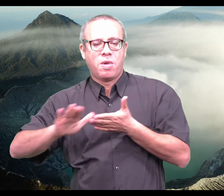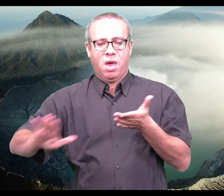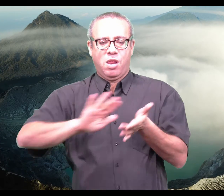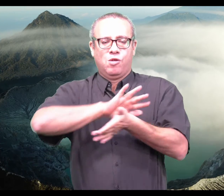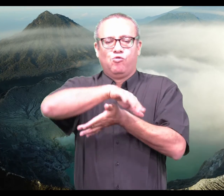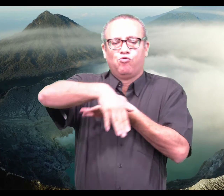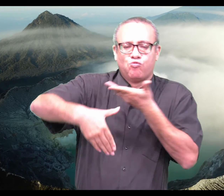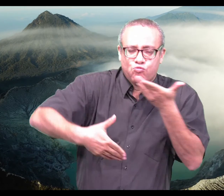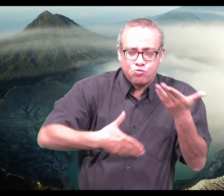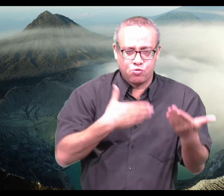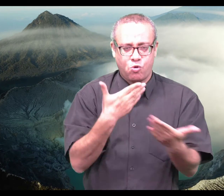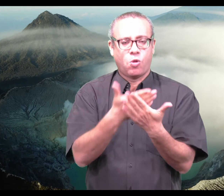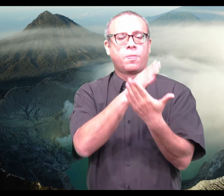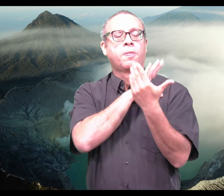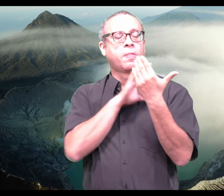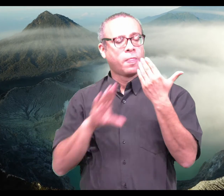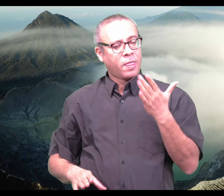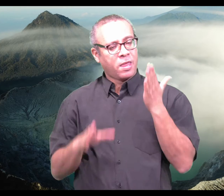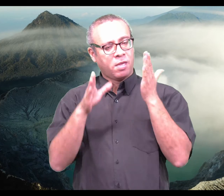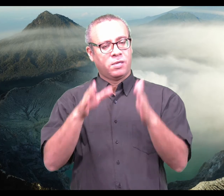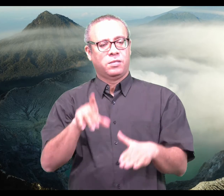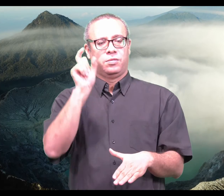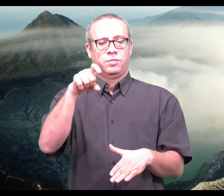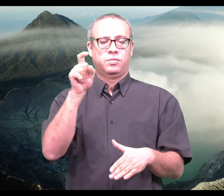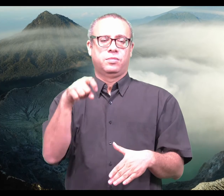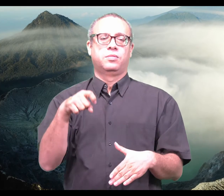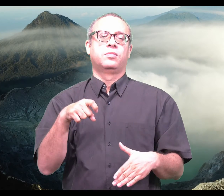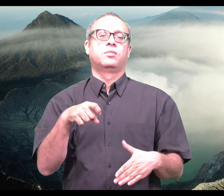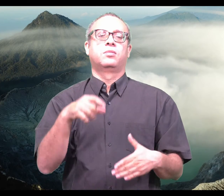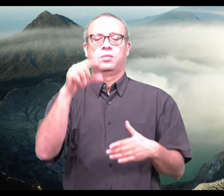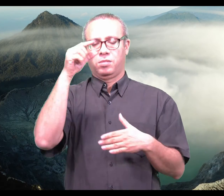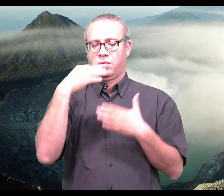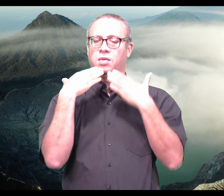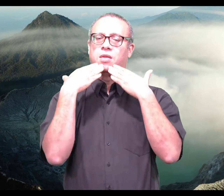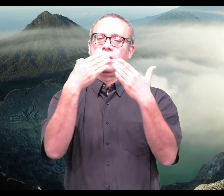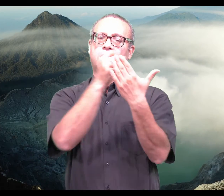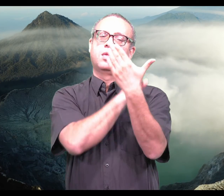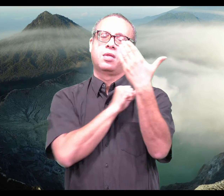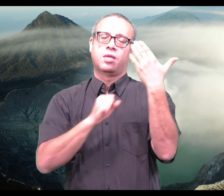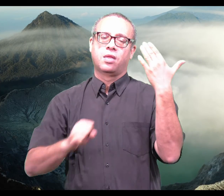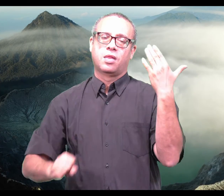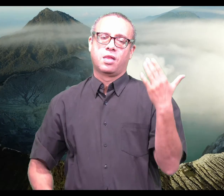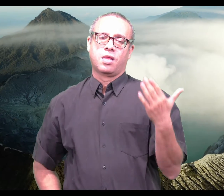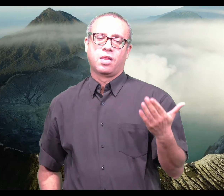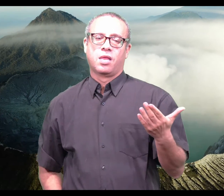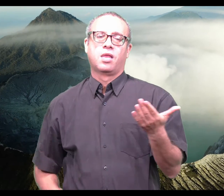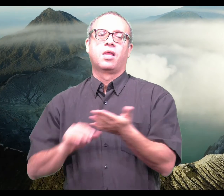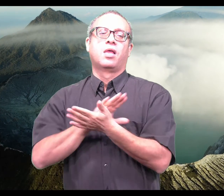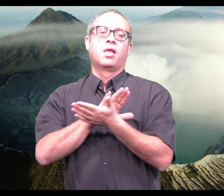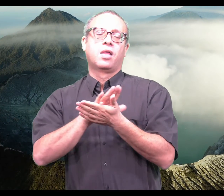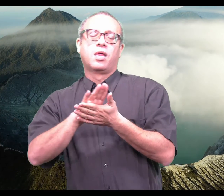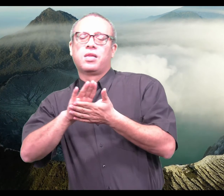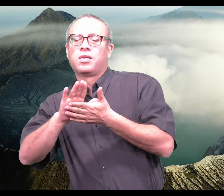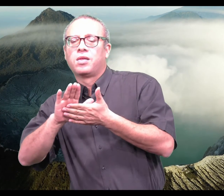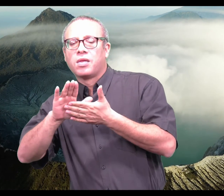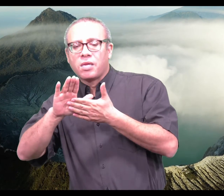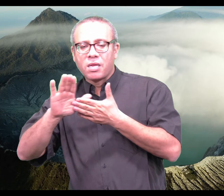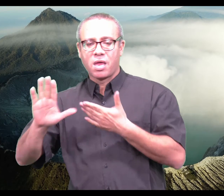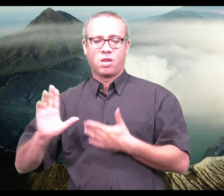Los cristianos debemos dar muchas gracias al Señor, no solo por habernos limpiado de nuestra lepra